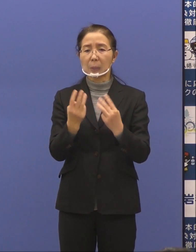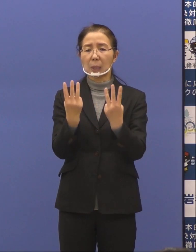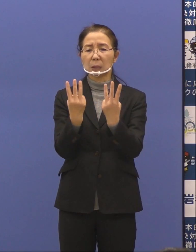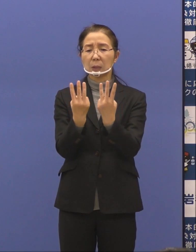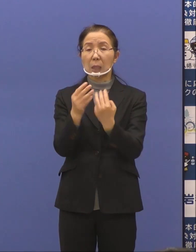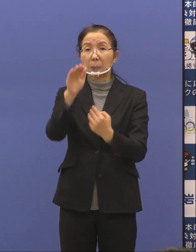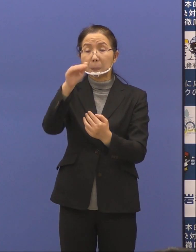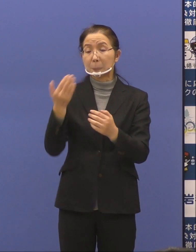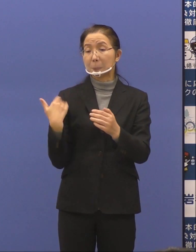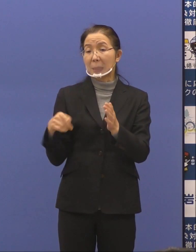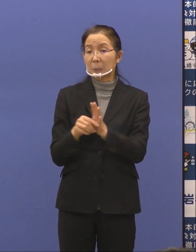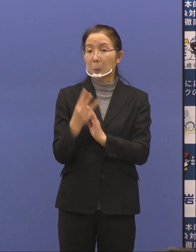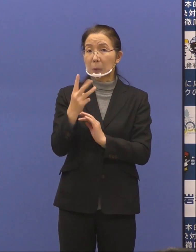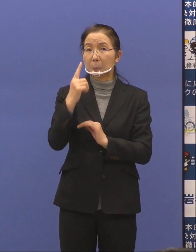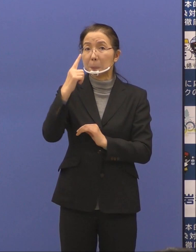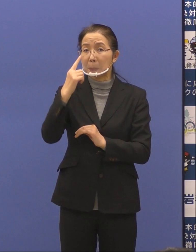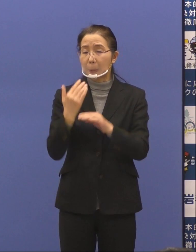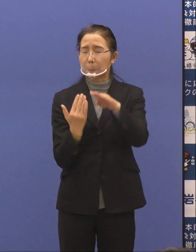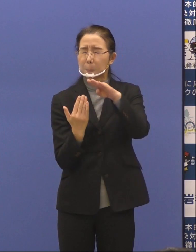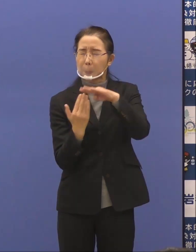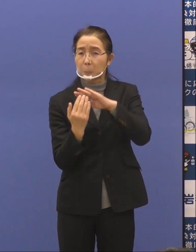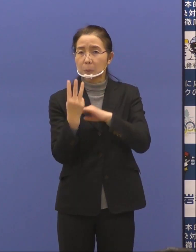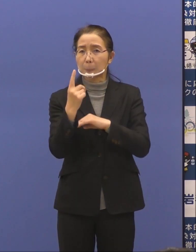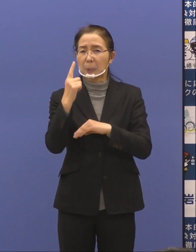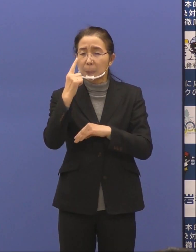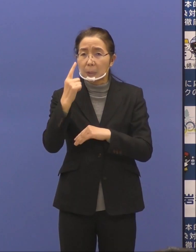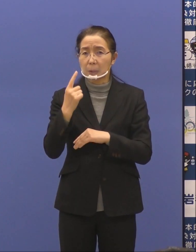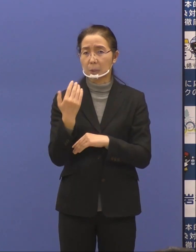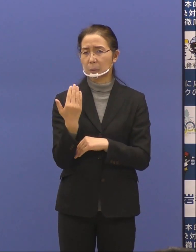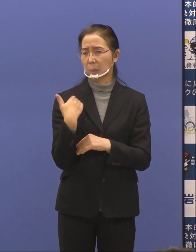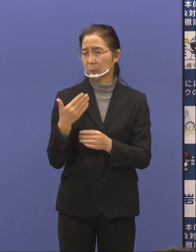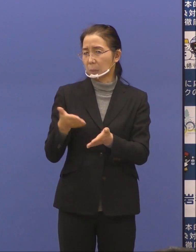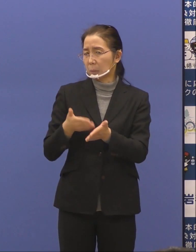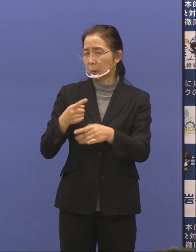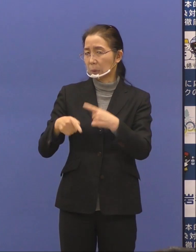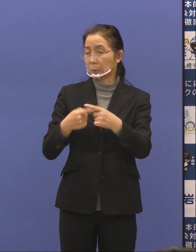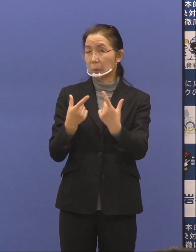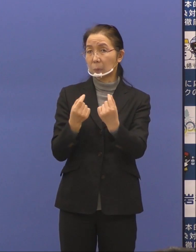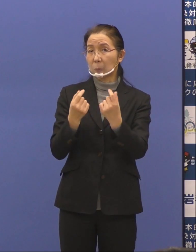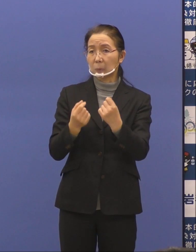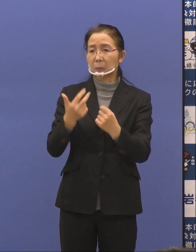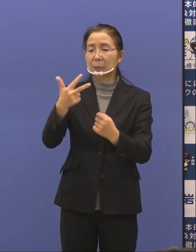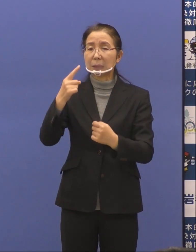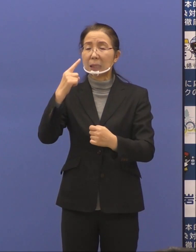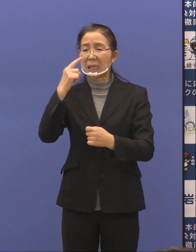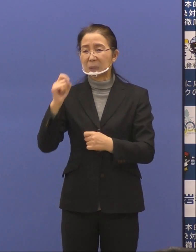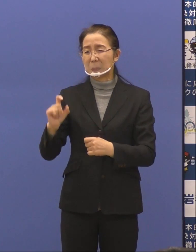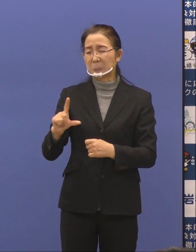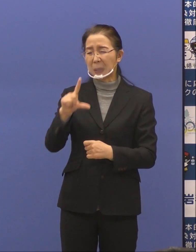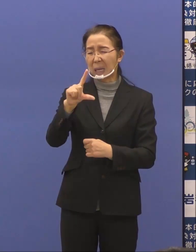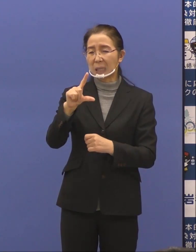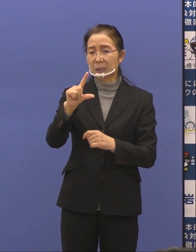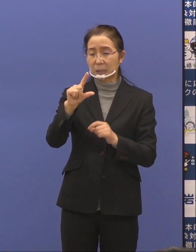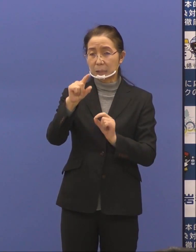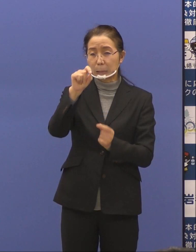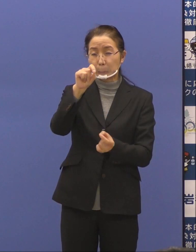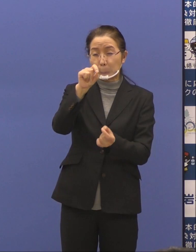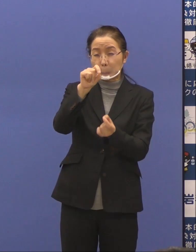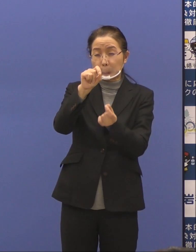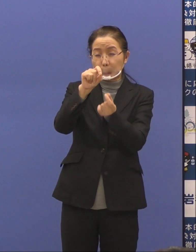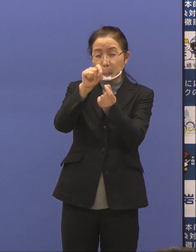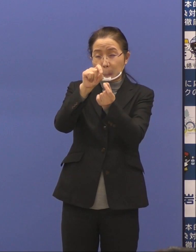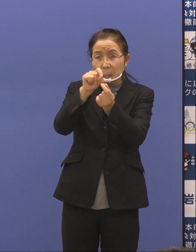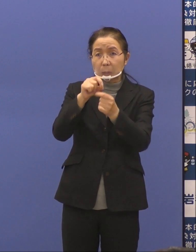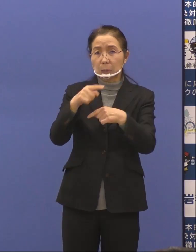の感染者数だったということですけれども、先ほど知事のお話の中でも第7波のピークに近づいているというお話もあり